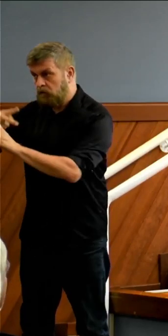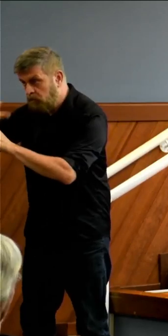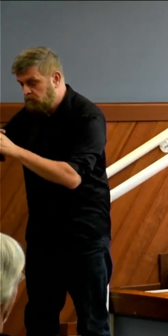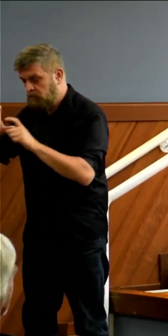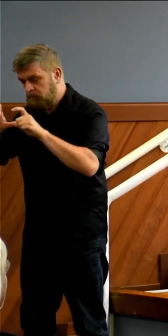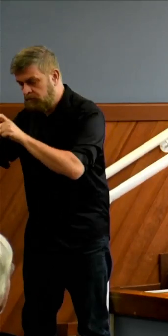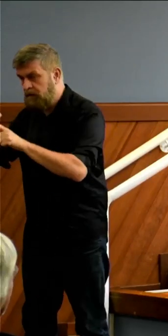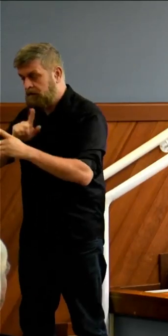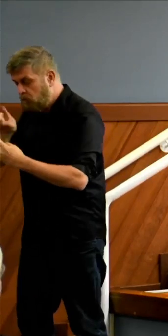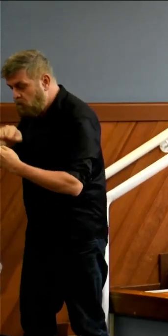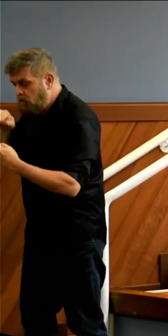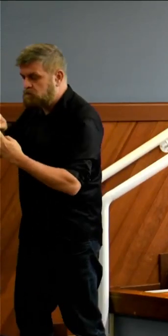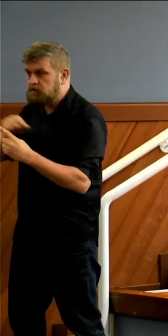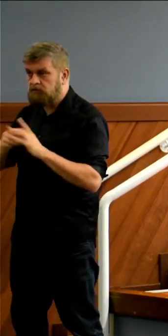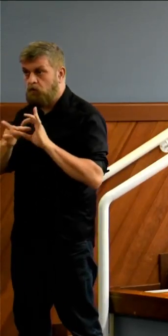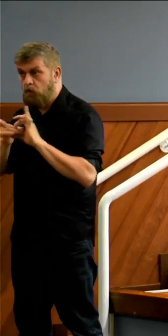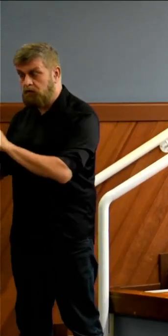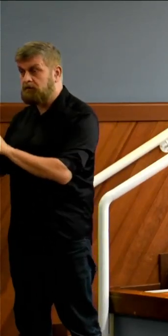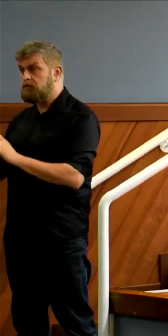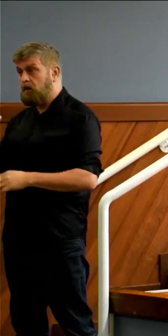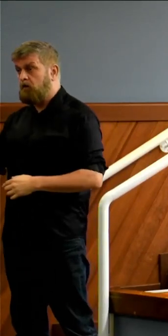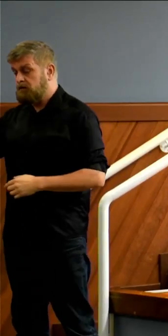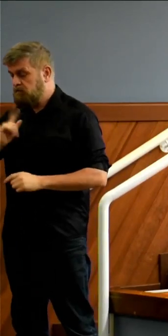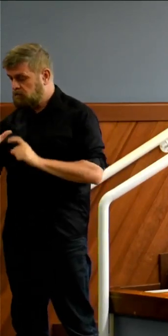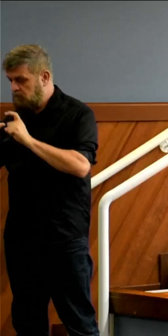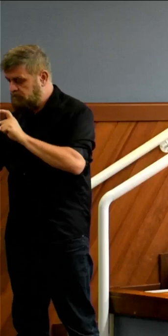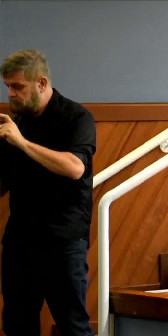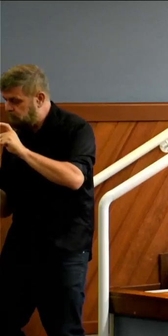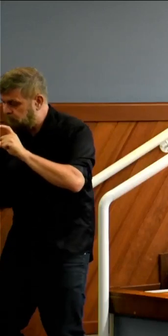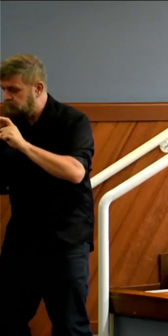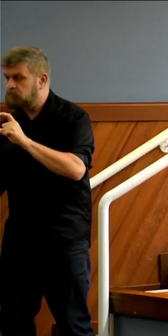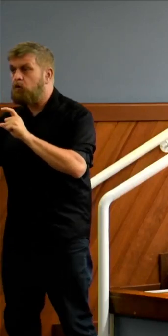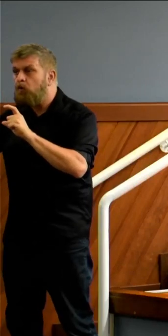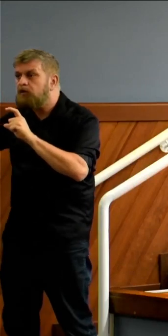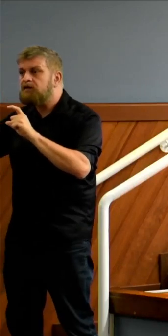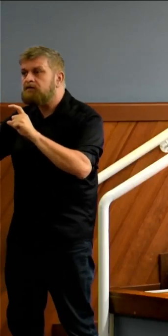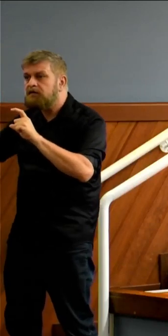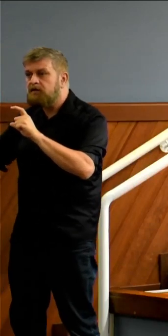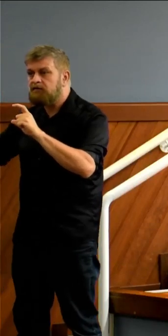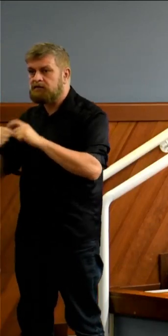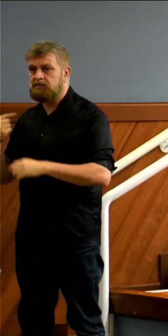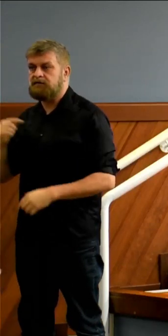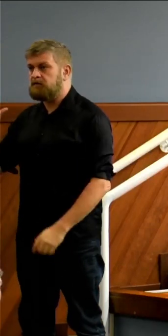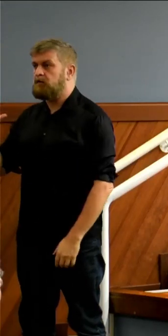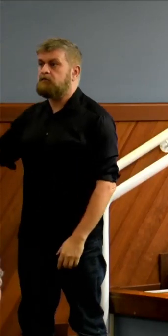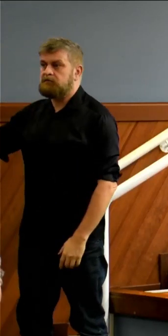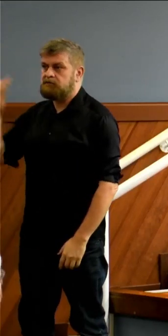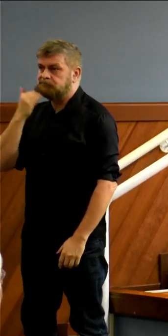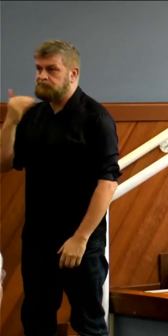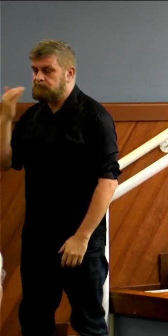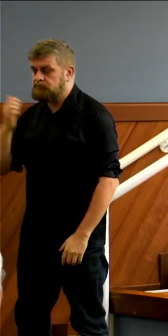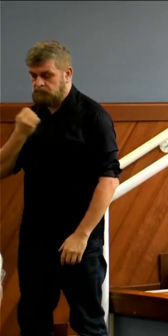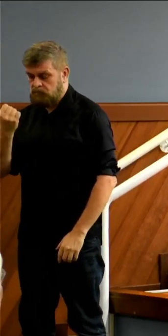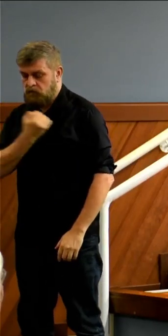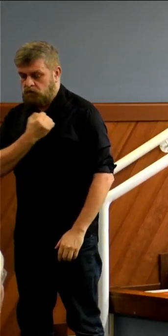uma intencionalidade, um contexto, para colocar aquela foto igual ali. Só que isso não acontecia. Havia uma